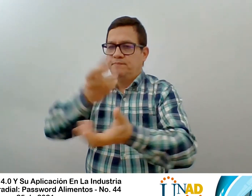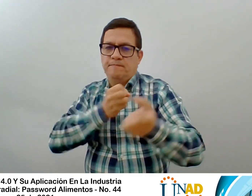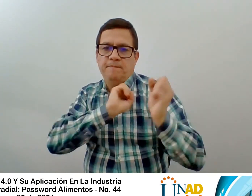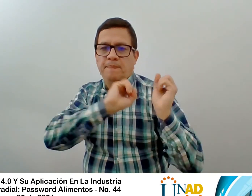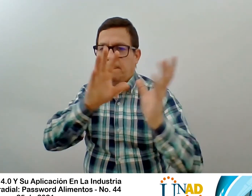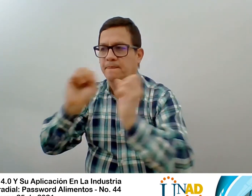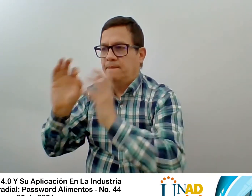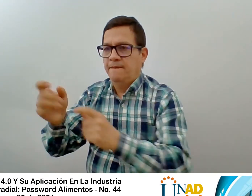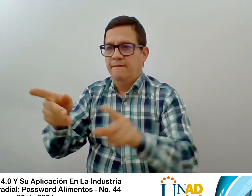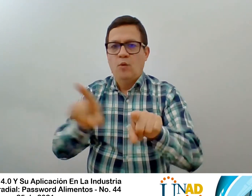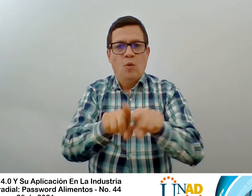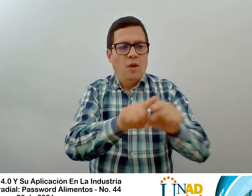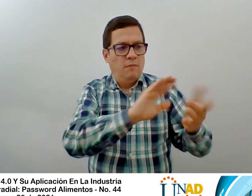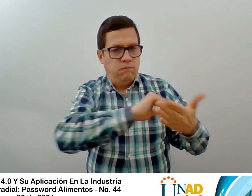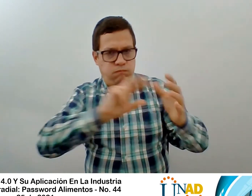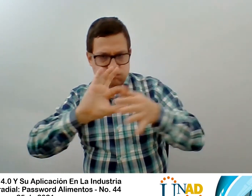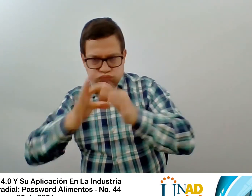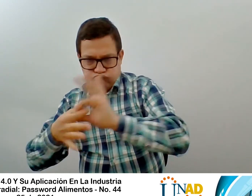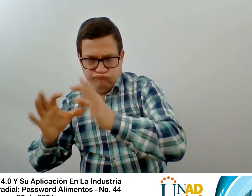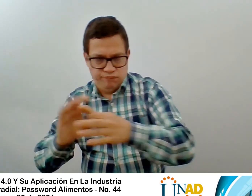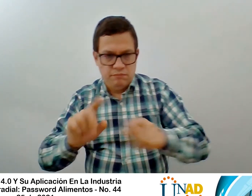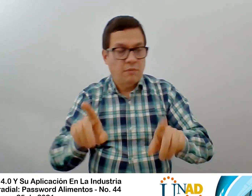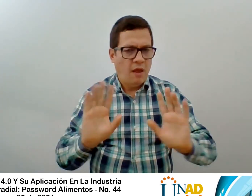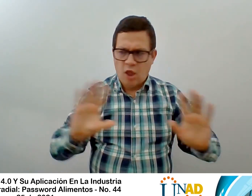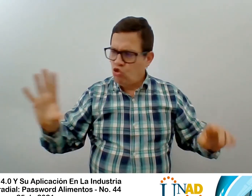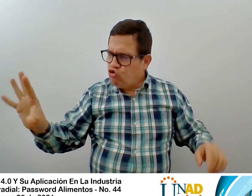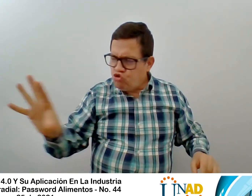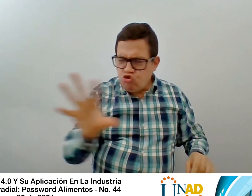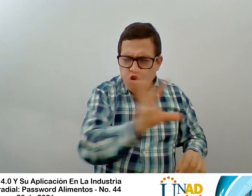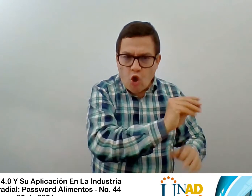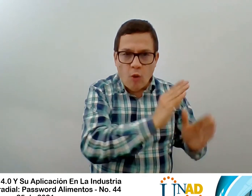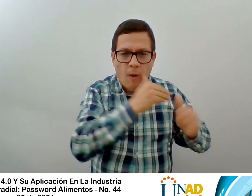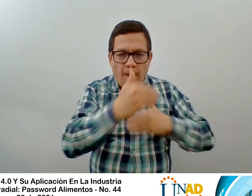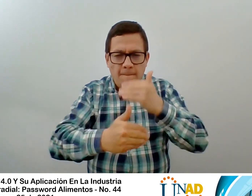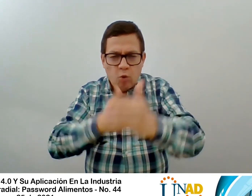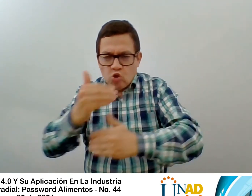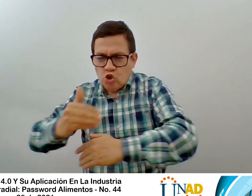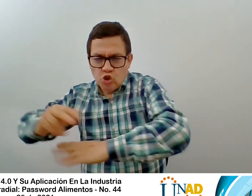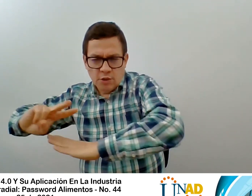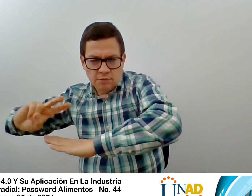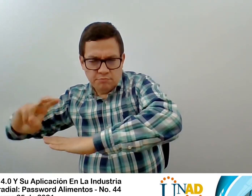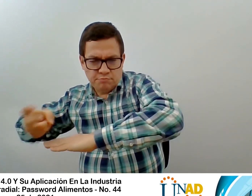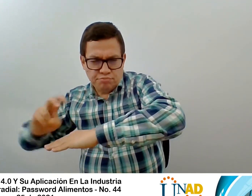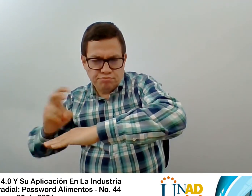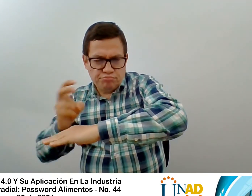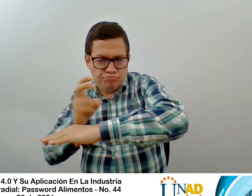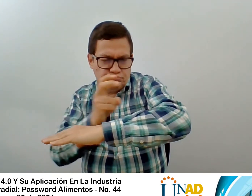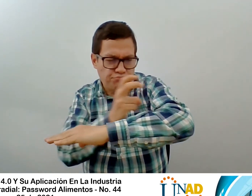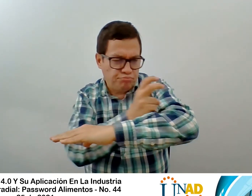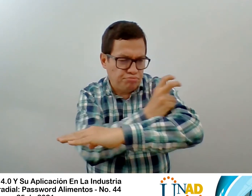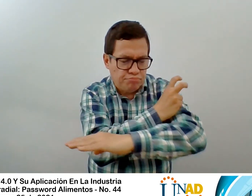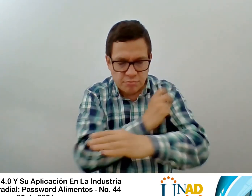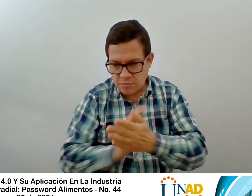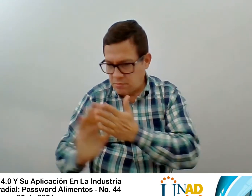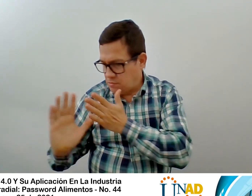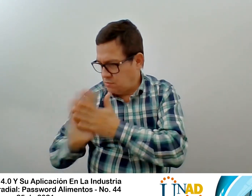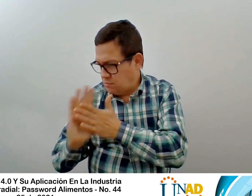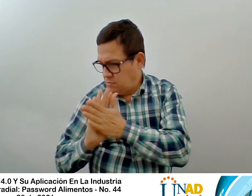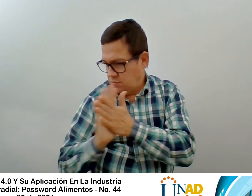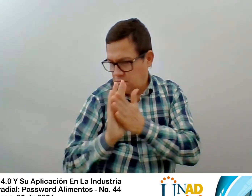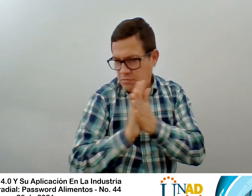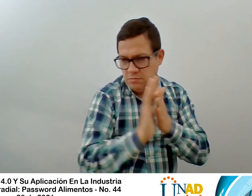productos al mercado. Pues como lo mencionábamos en la anterior pregunta, nos va a garantizar una trazabilidad absoluta y un